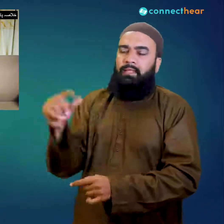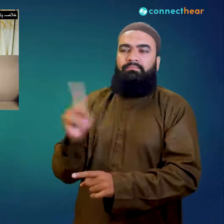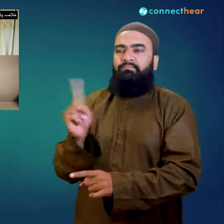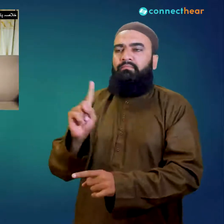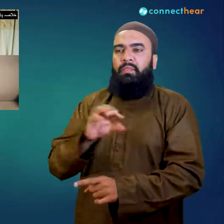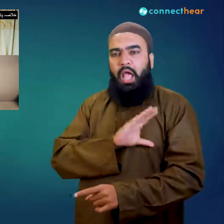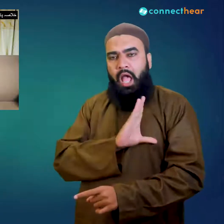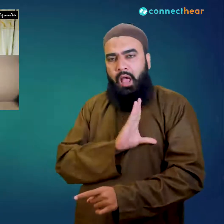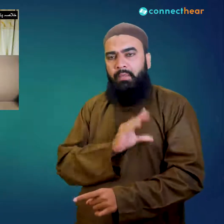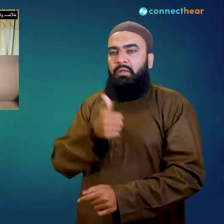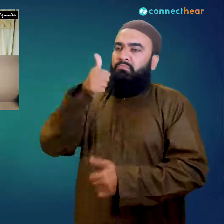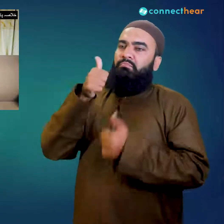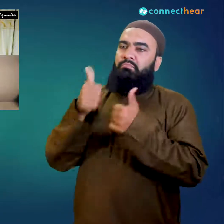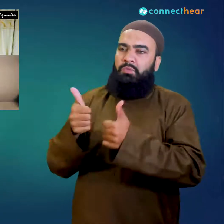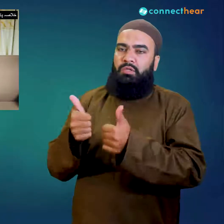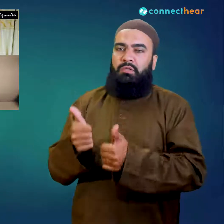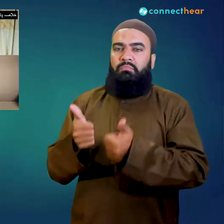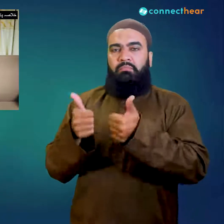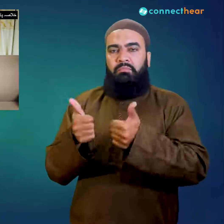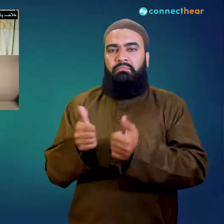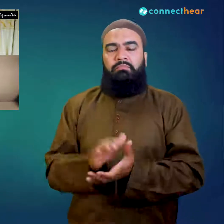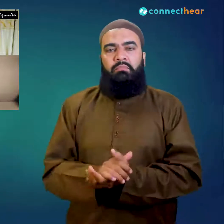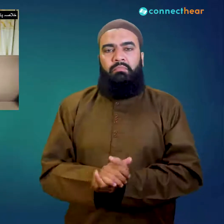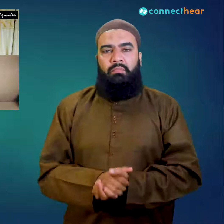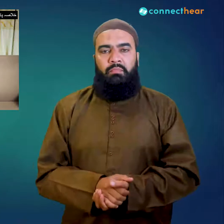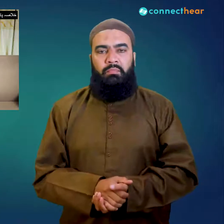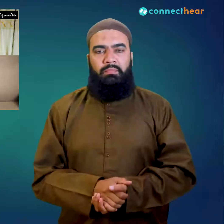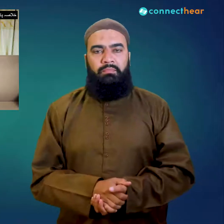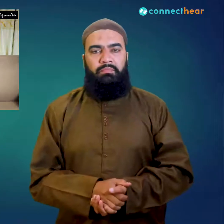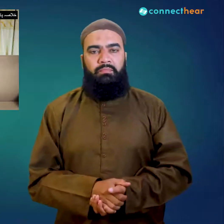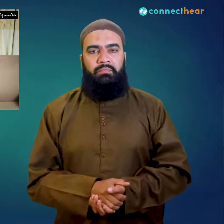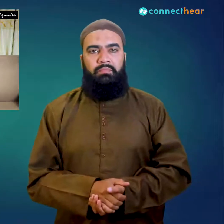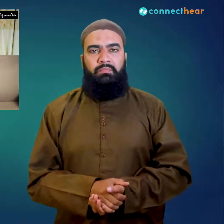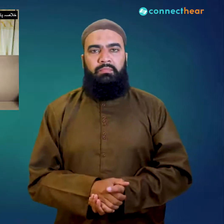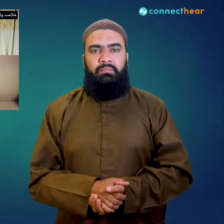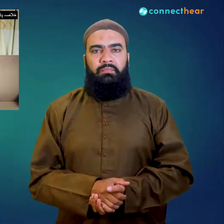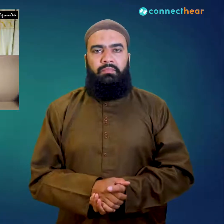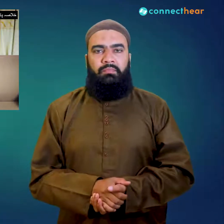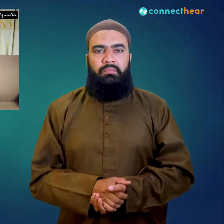قرآن کی زبان میں امر بالمعروف اور نہی عن المنکر فرمایا گیا۔